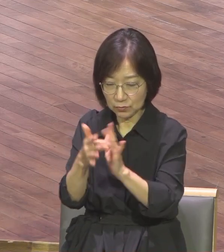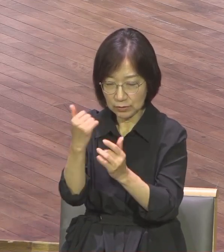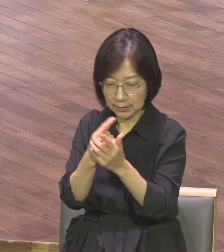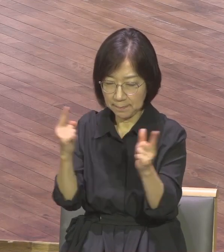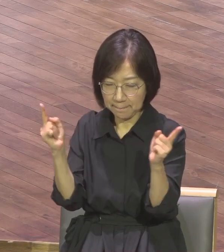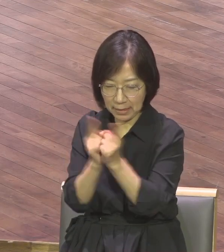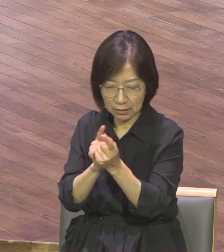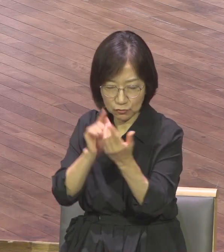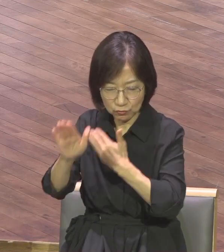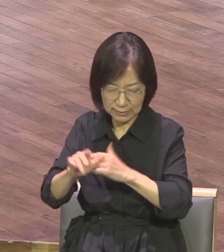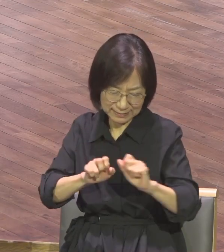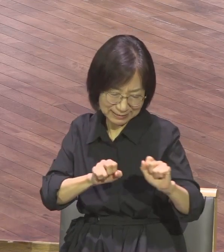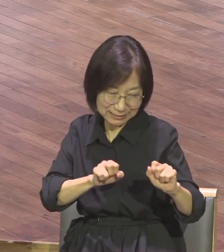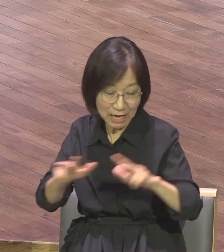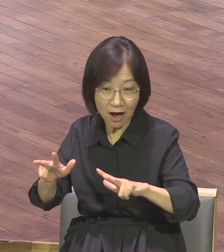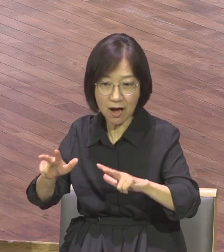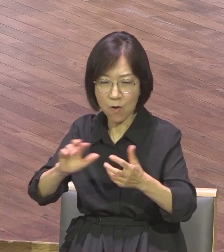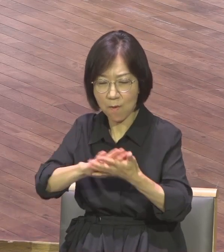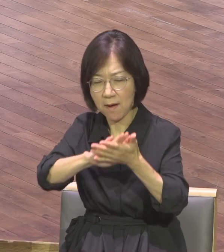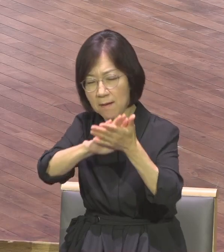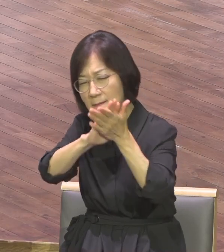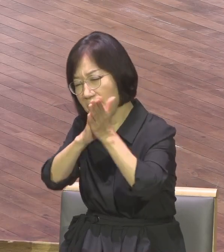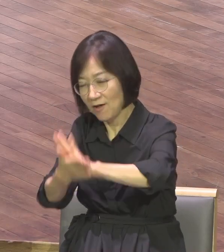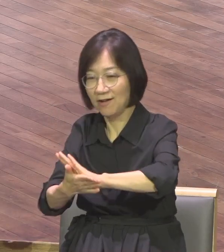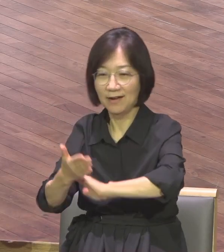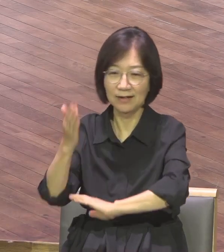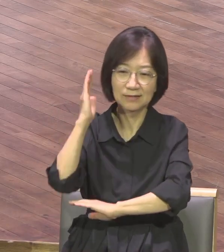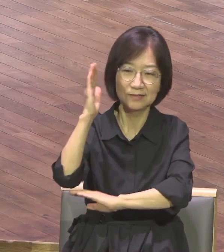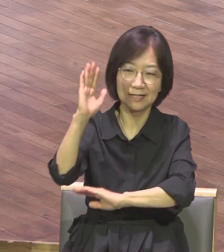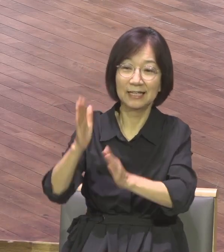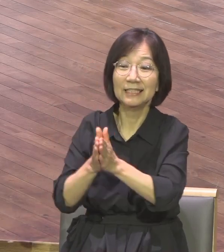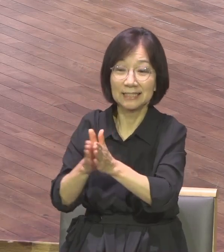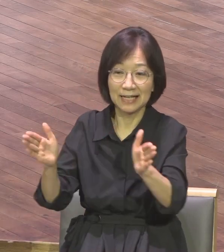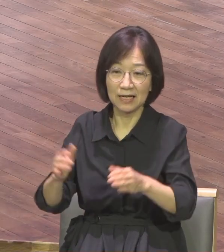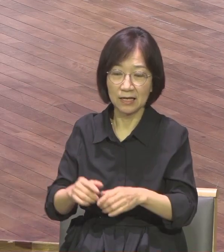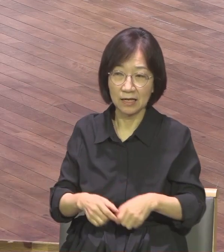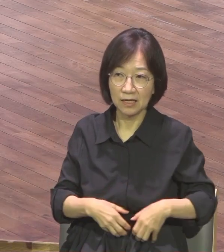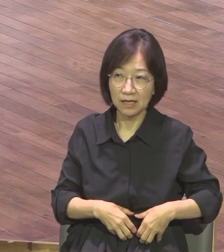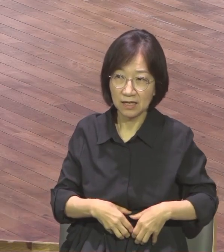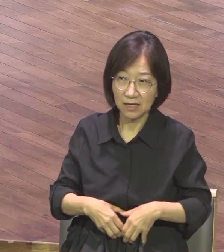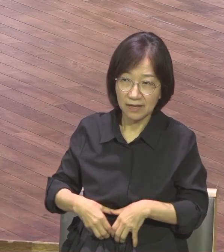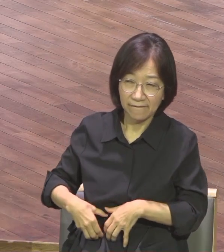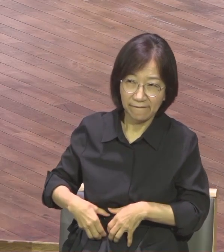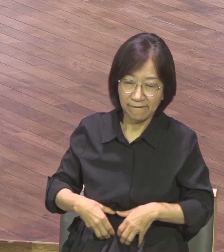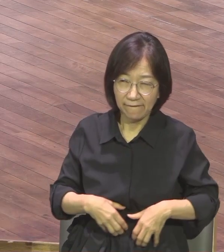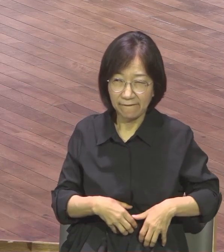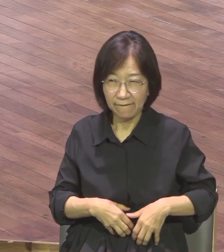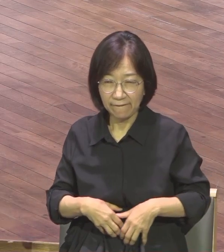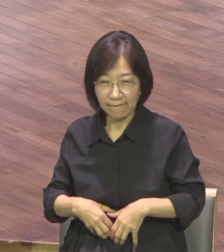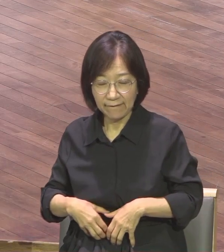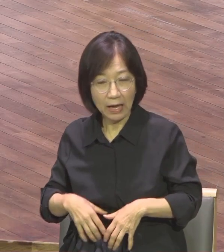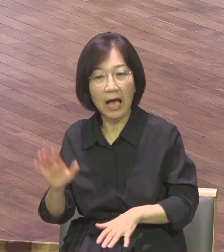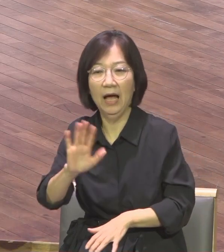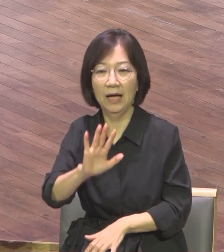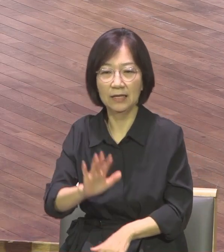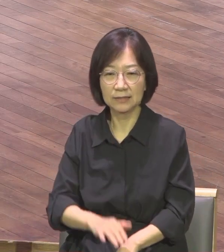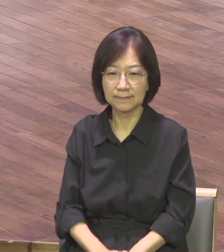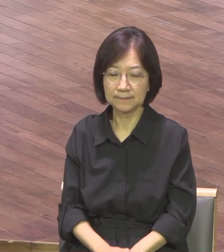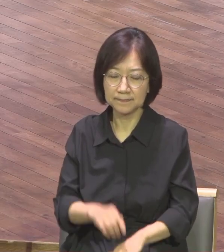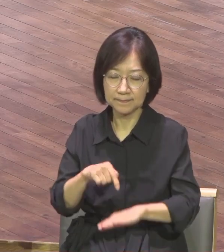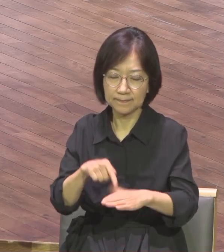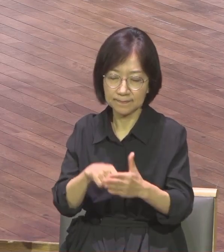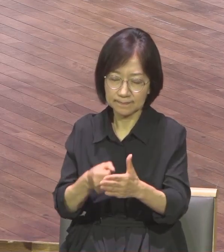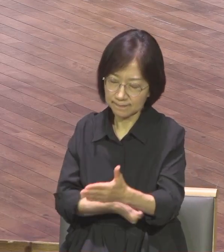사울은 다메섹 체험 이후에 완전히 변화되었습니다. 머뭇머뭇거리지 않았습니다. 다시는 되돌아보지